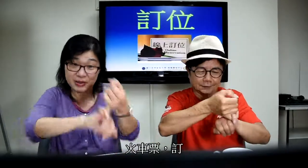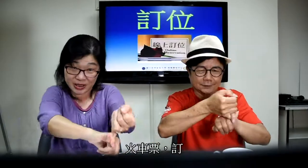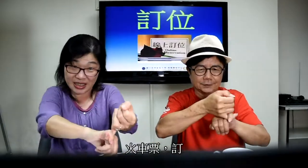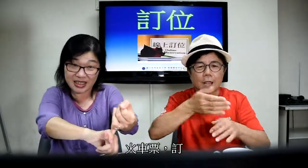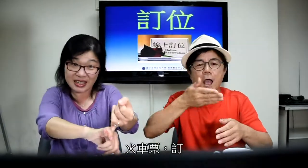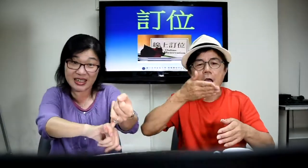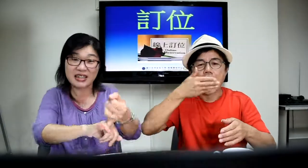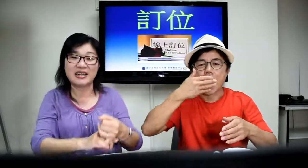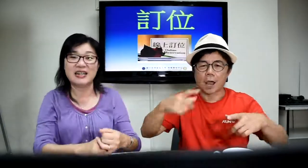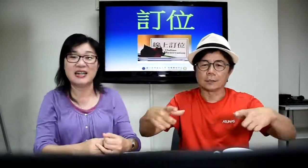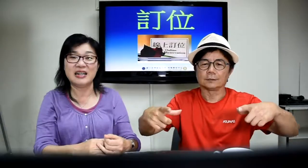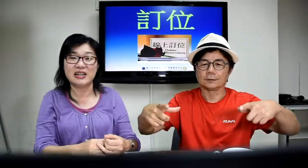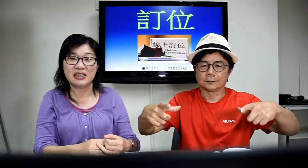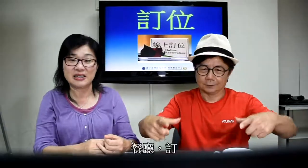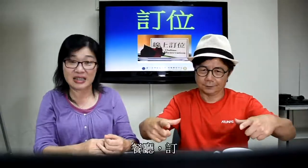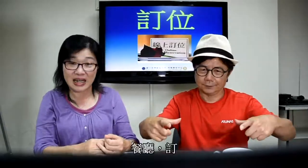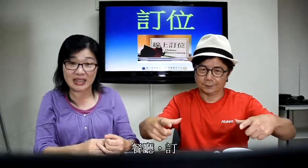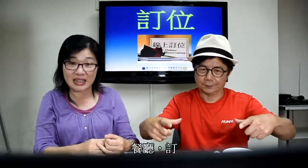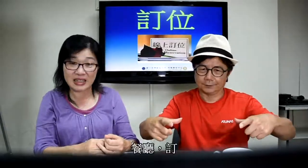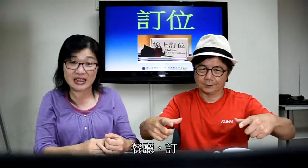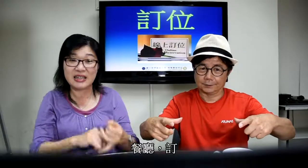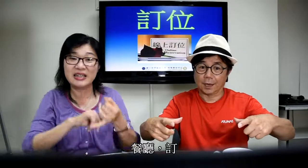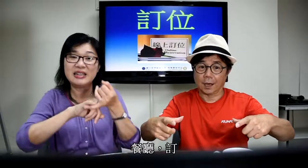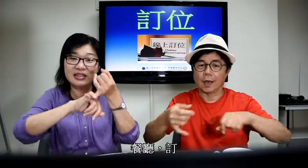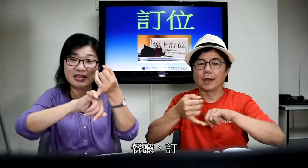定，餐厅定，